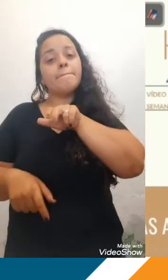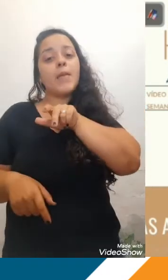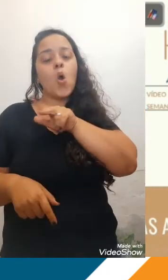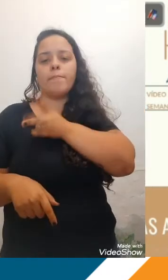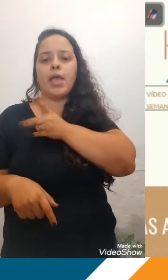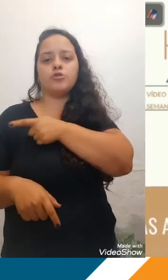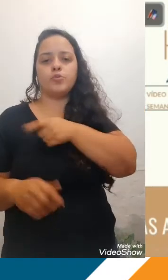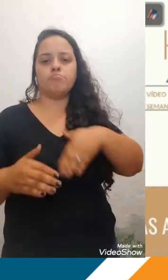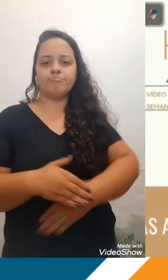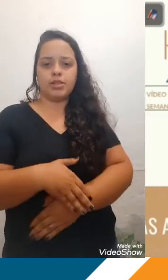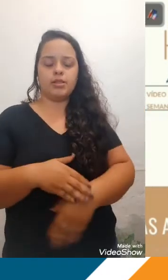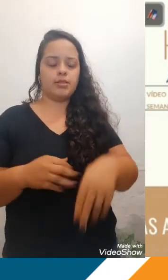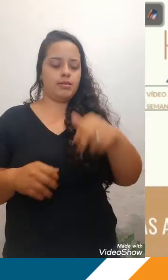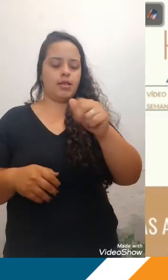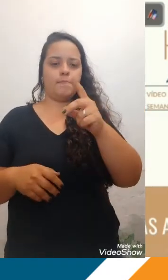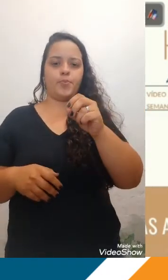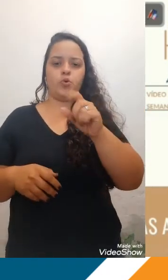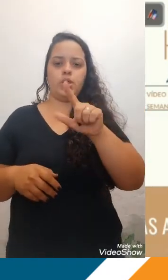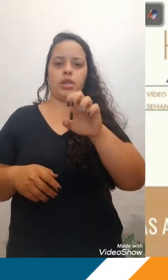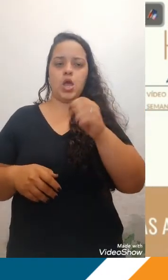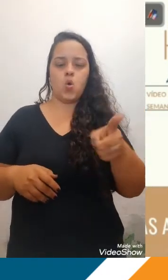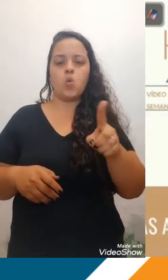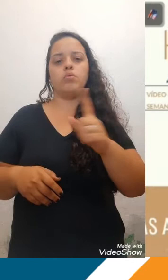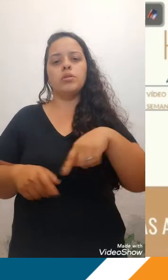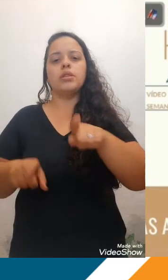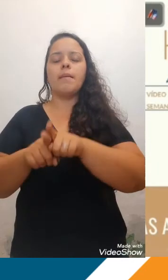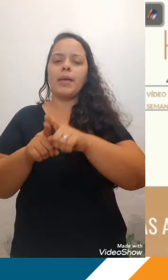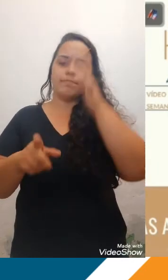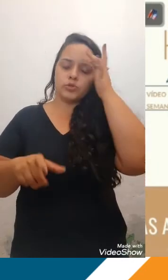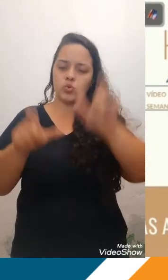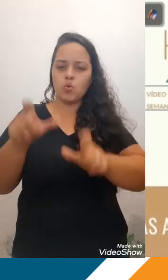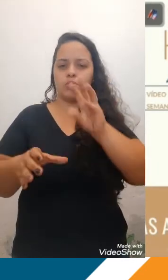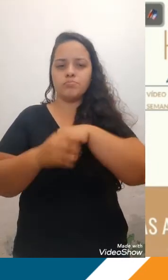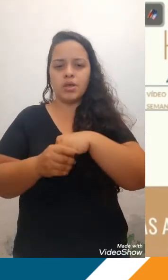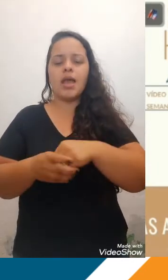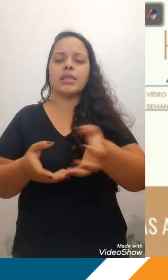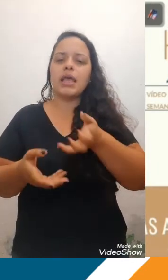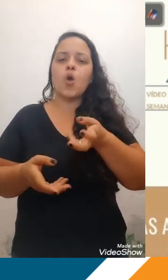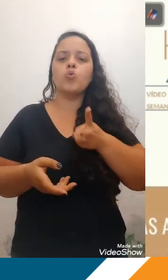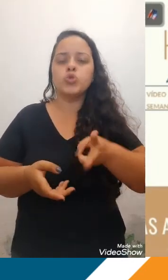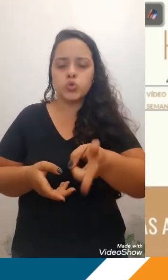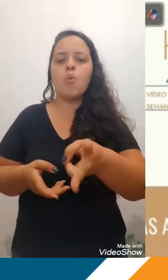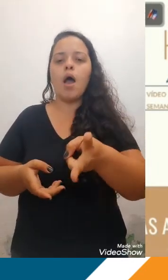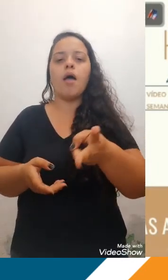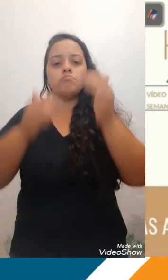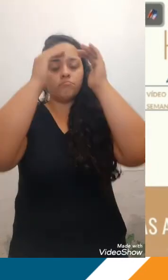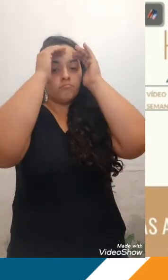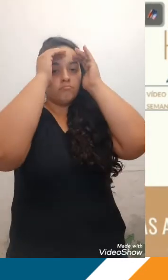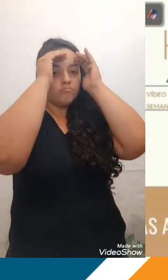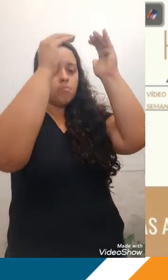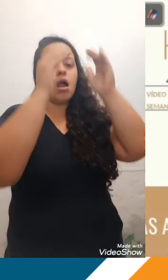de Napoleão, pois os mesmos colonos espanhóis localizados na América queriam continuar sendo leais